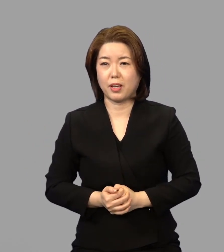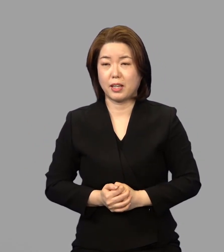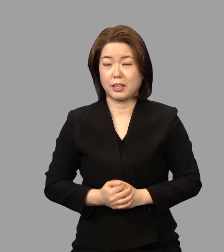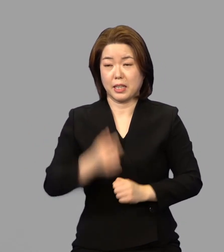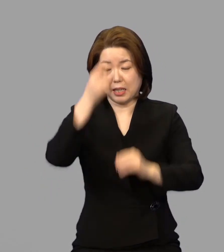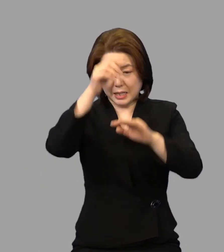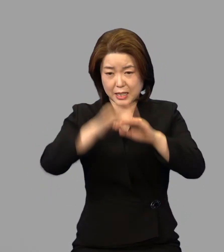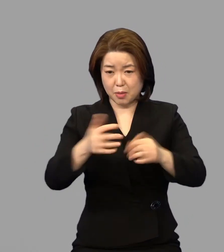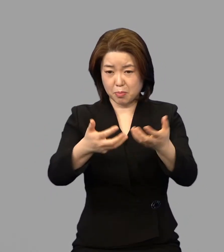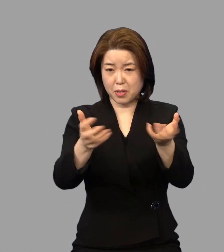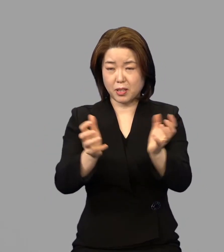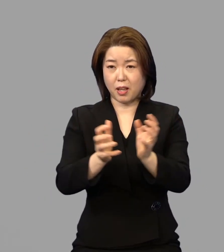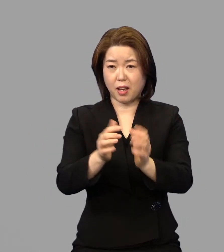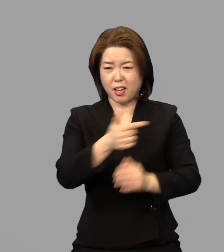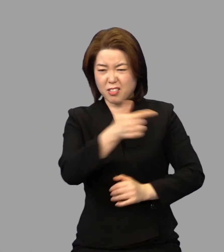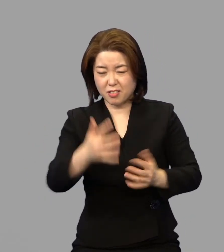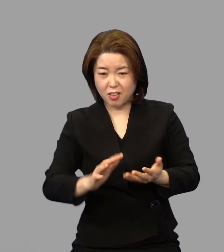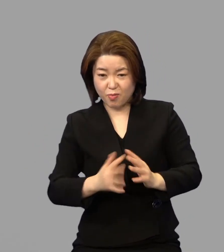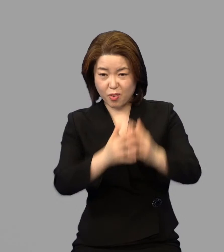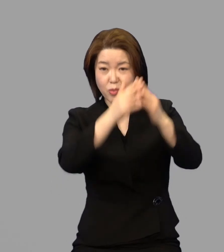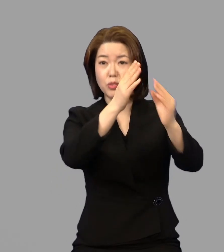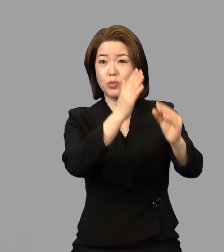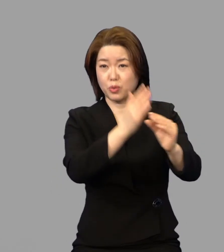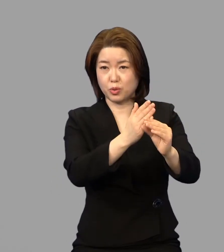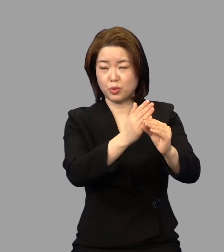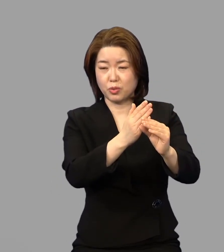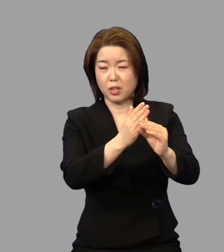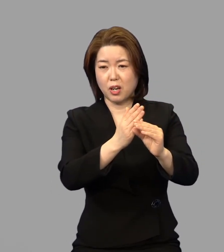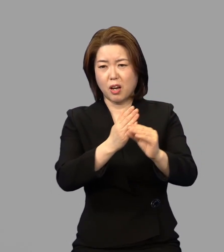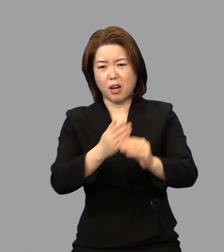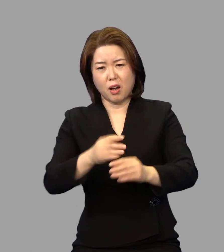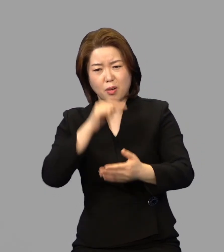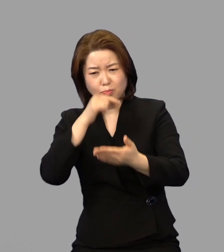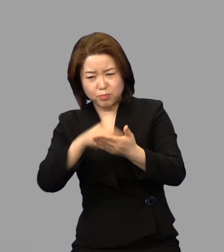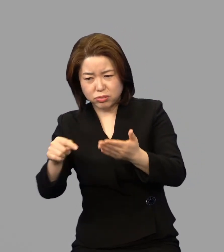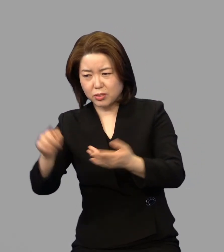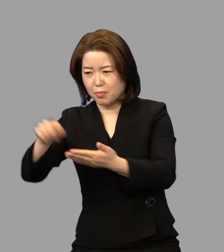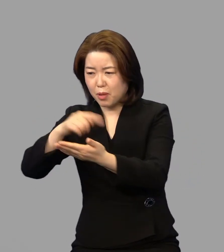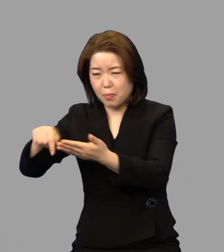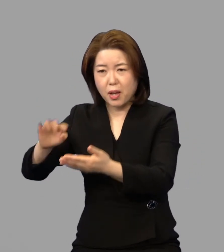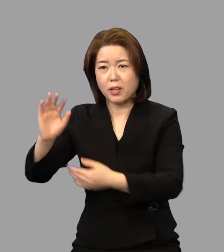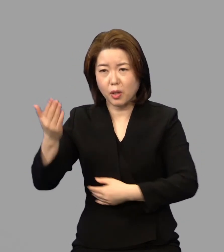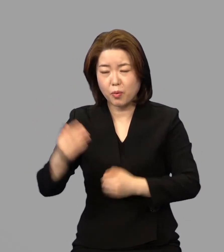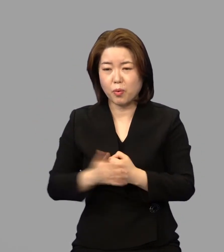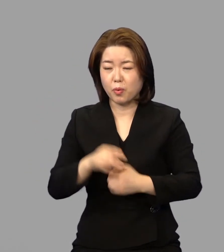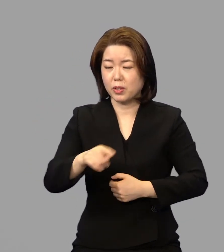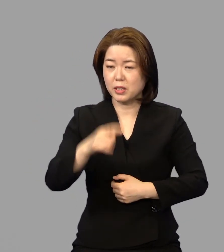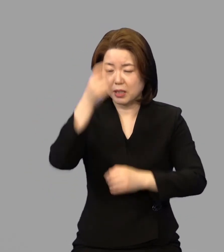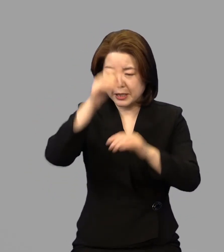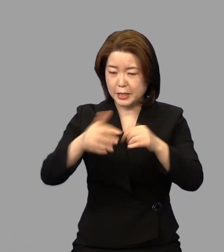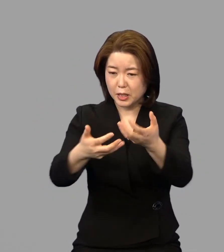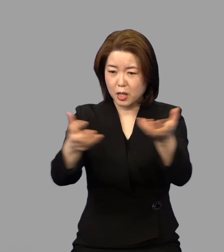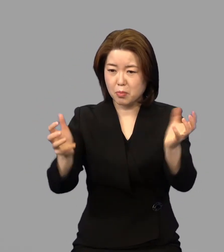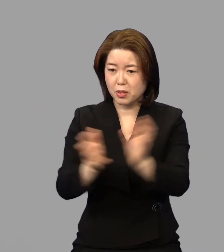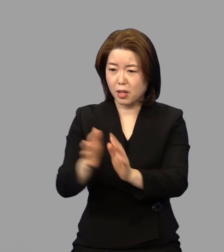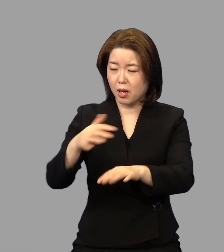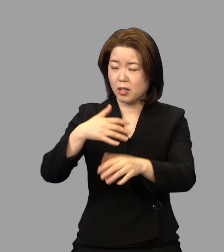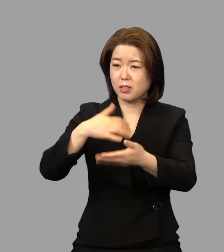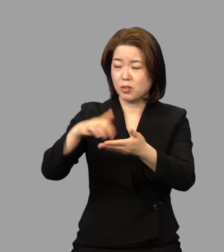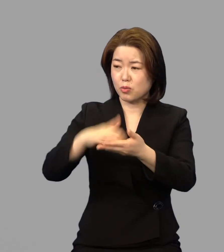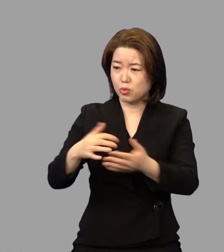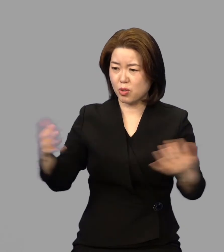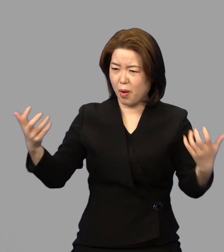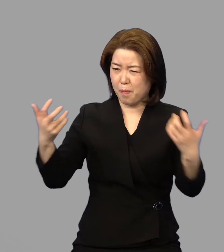예배당, 이 큰 예배당 건축하고 그 건축비에 상환하고 이 예배당을 가득 채우고 이런